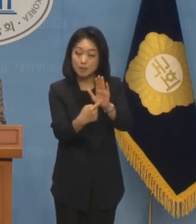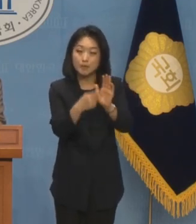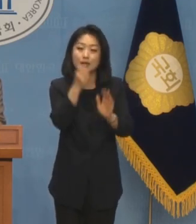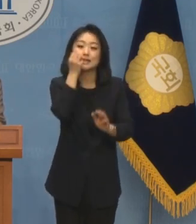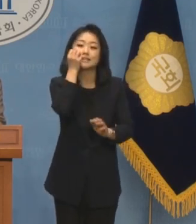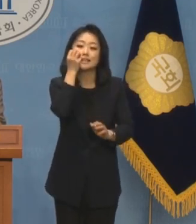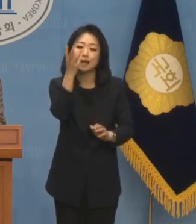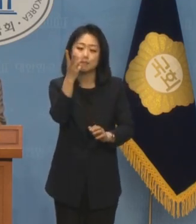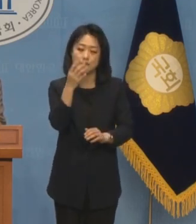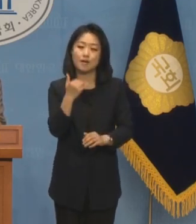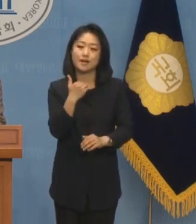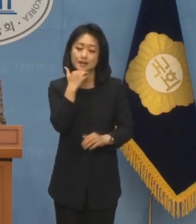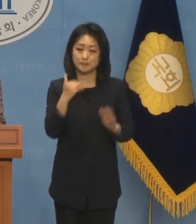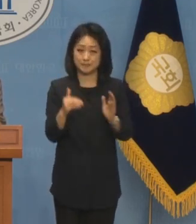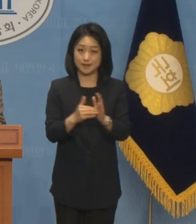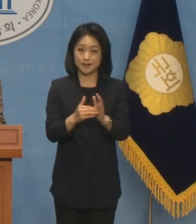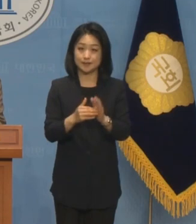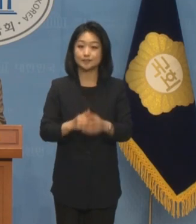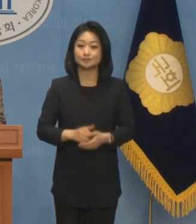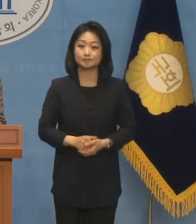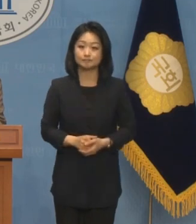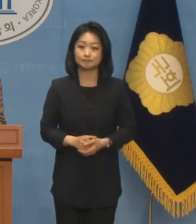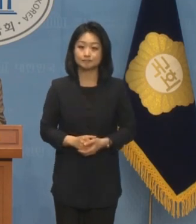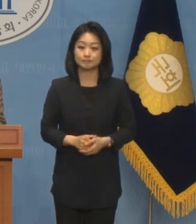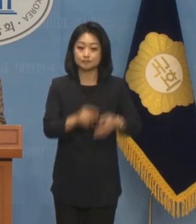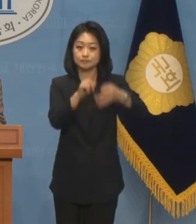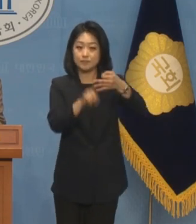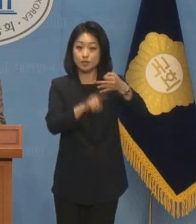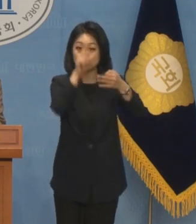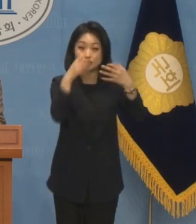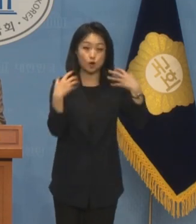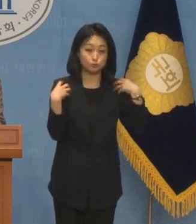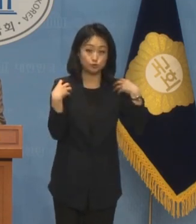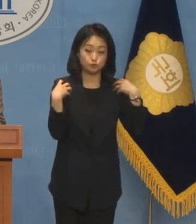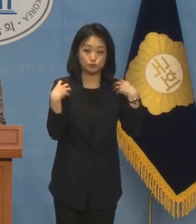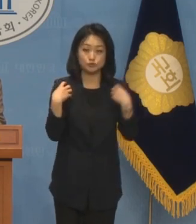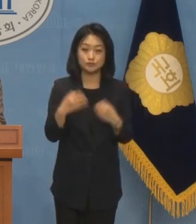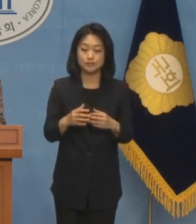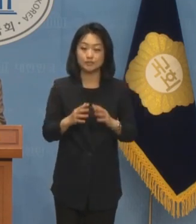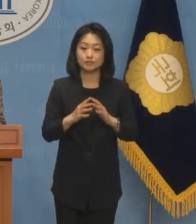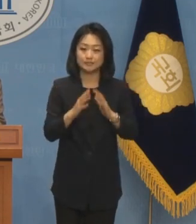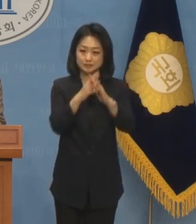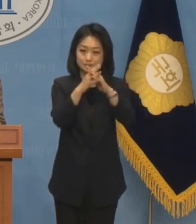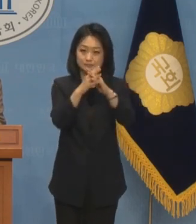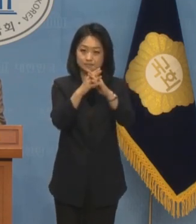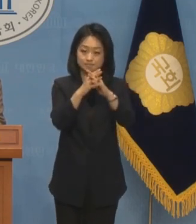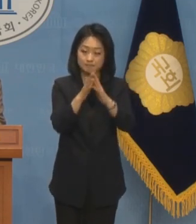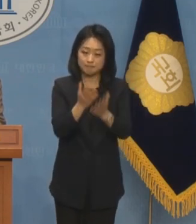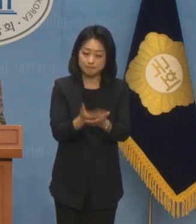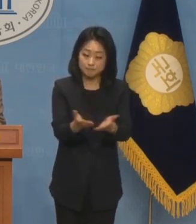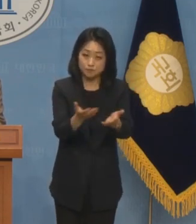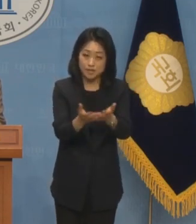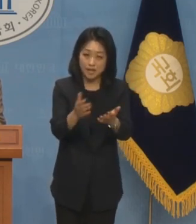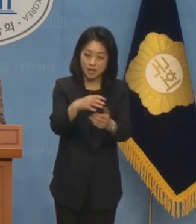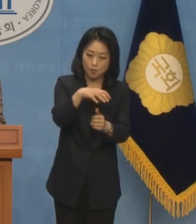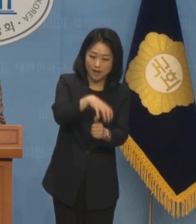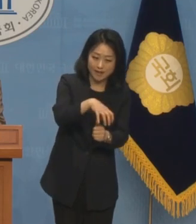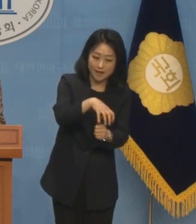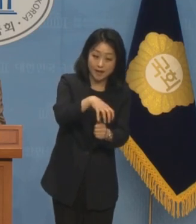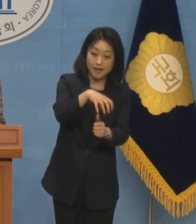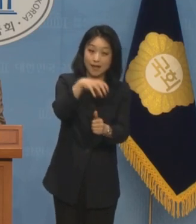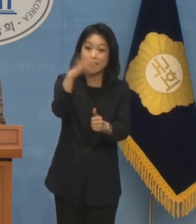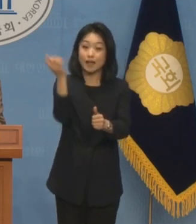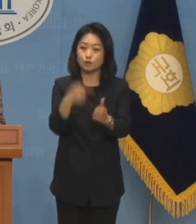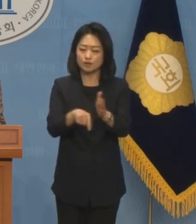것도 서치 않습니다 윤석열 정부의 규제 완화와 경기부양의 논리를 뒷받침하기 위해